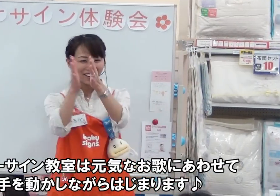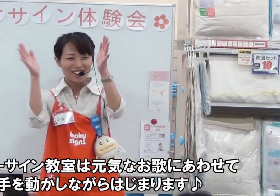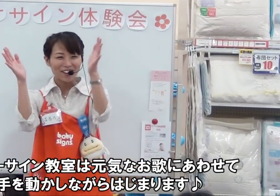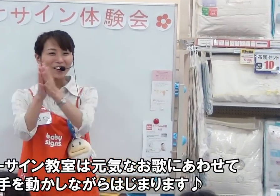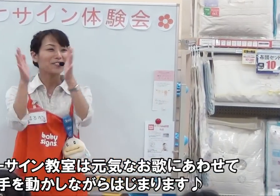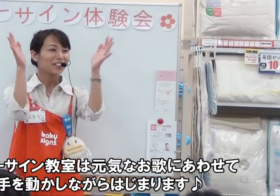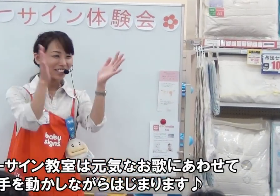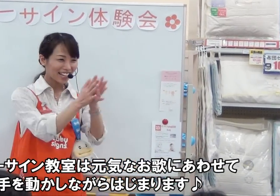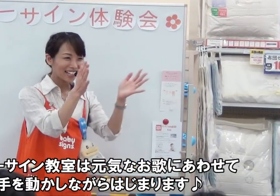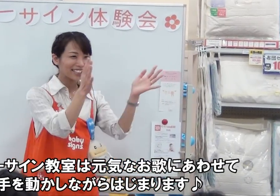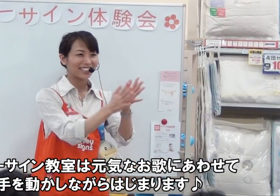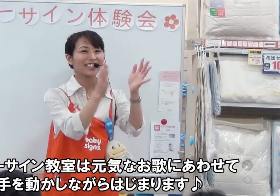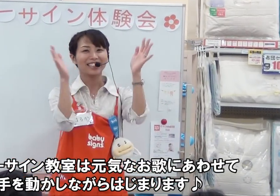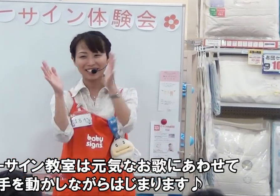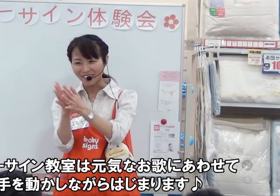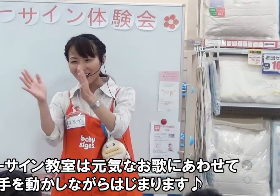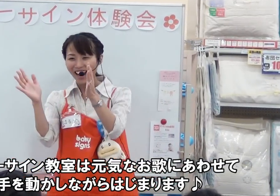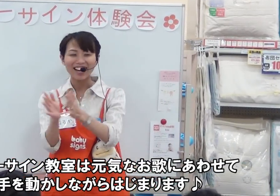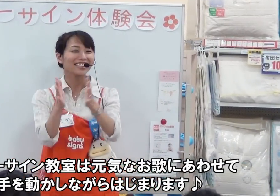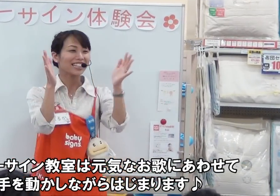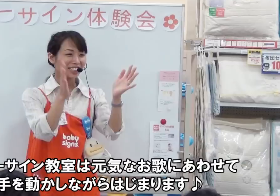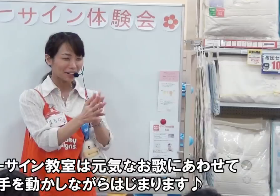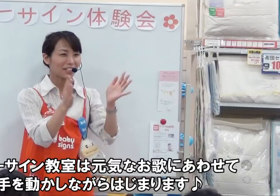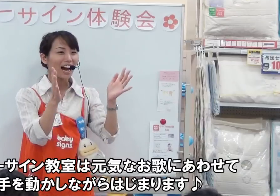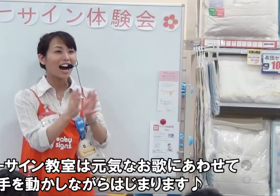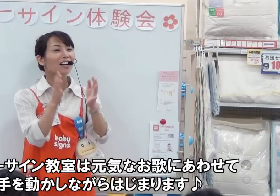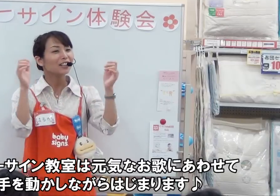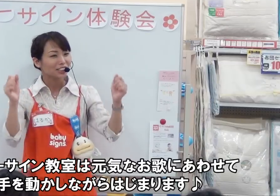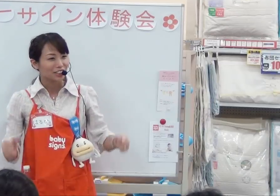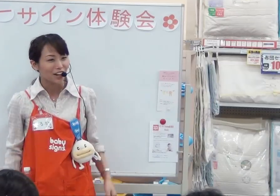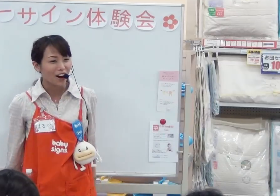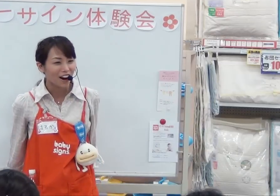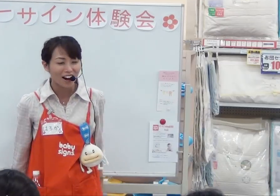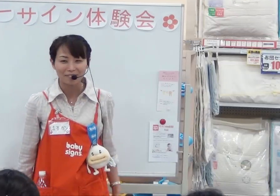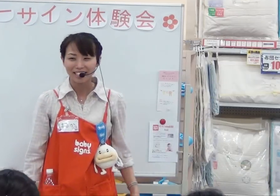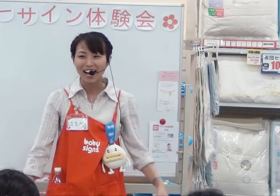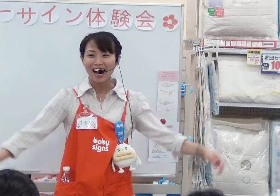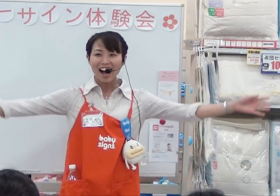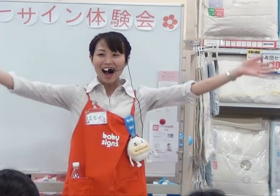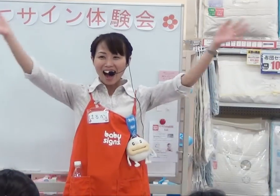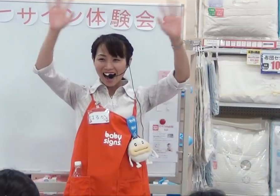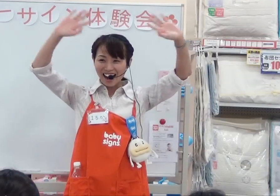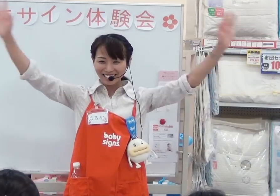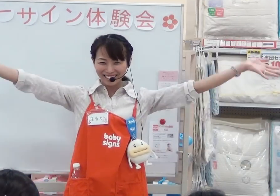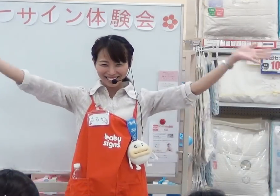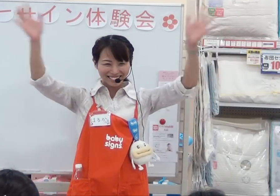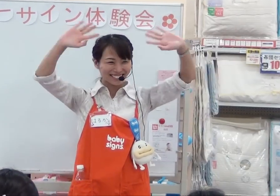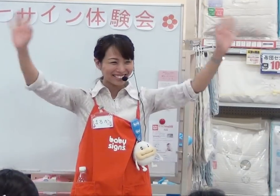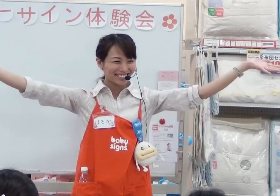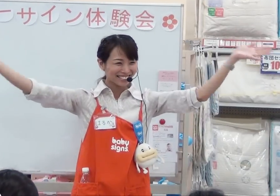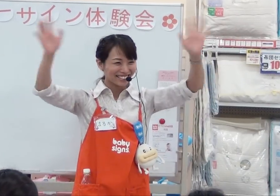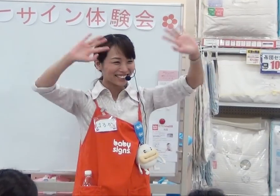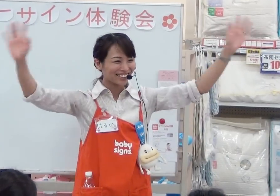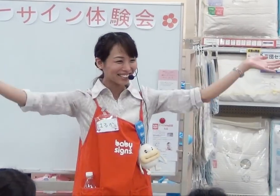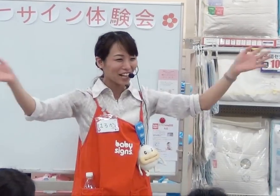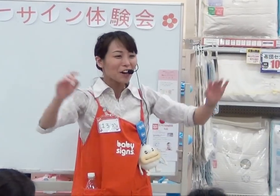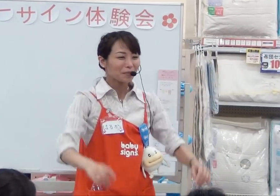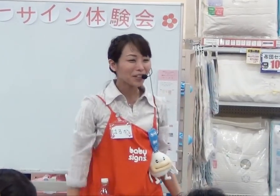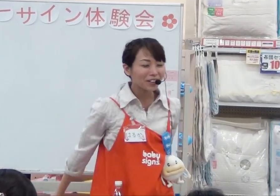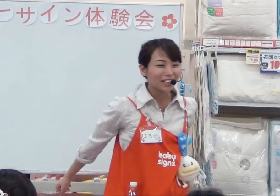日も元気にご挨拶。じゃみんなハローするよ、みんな ハロー、 もっと元